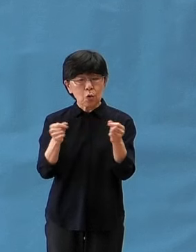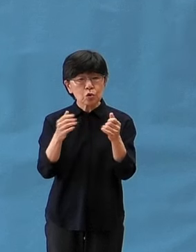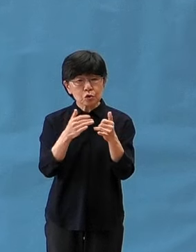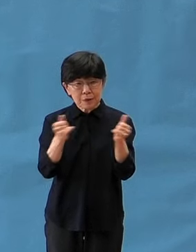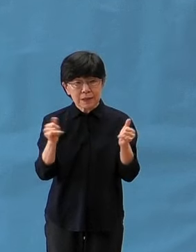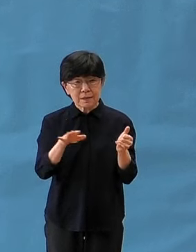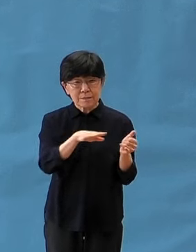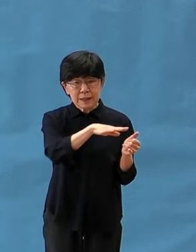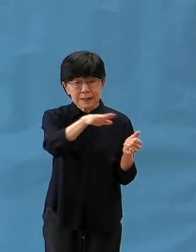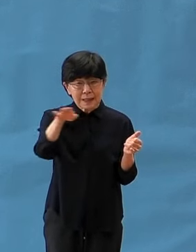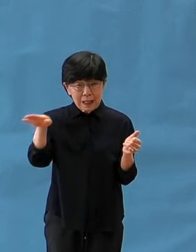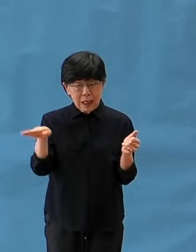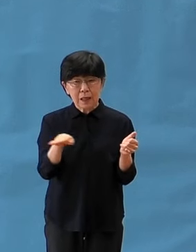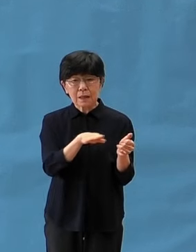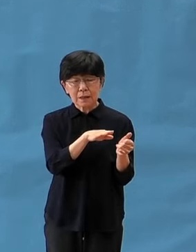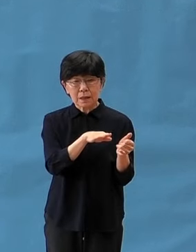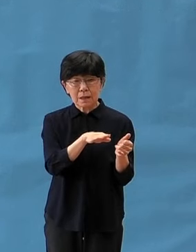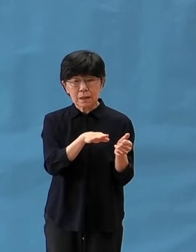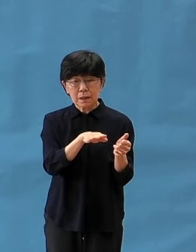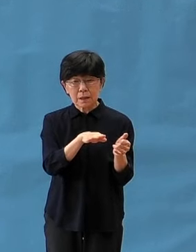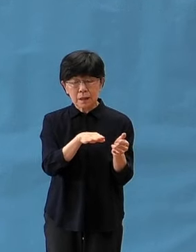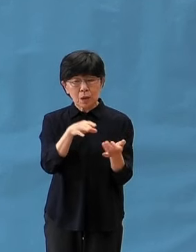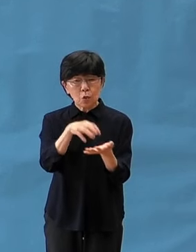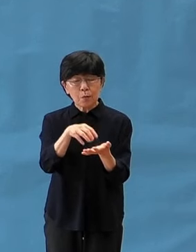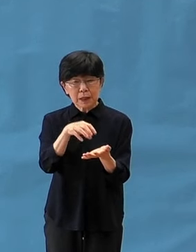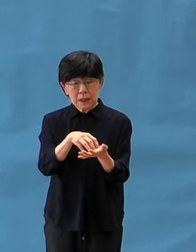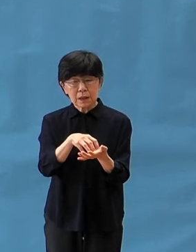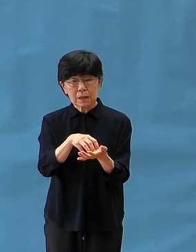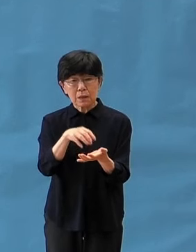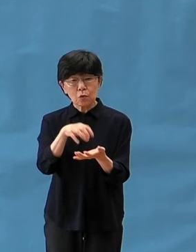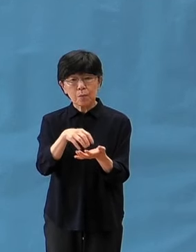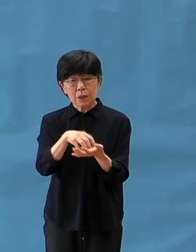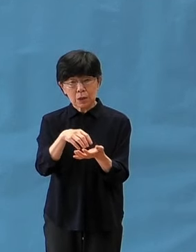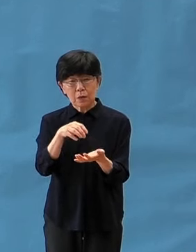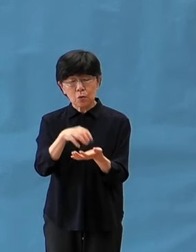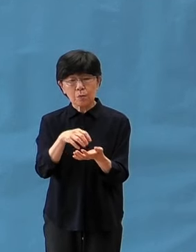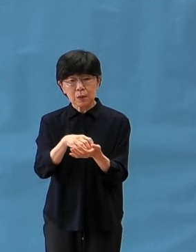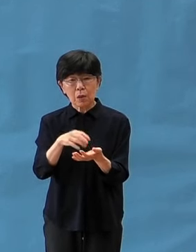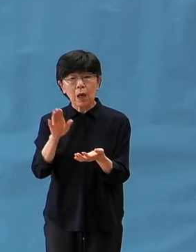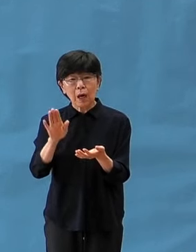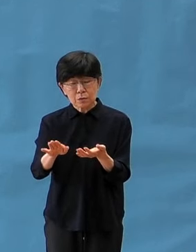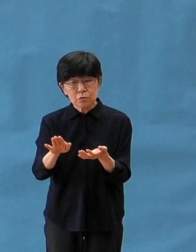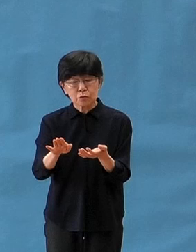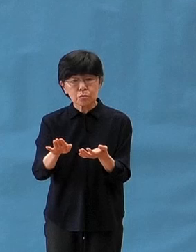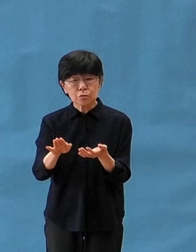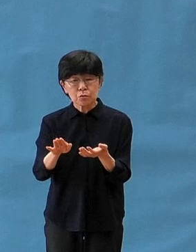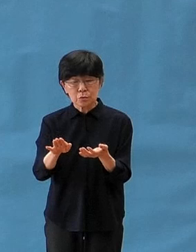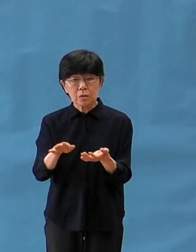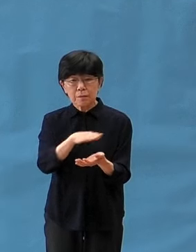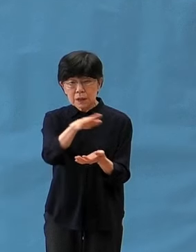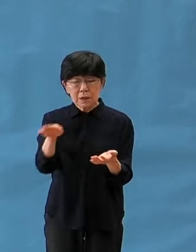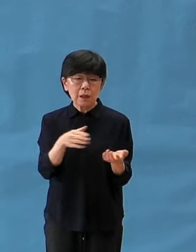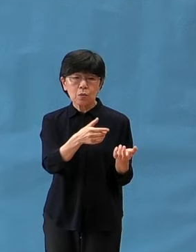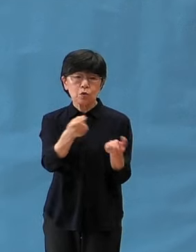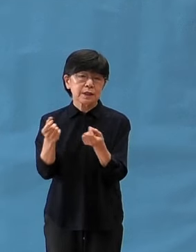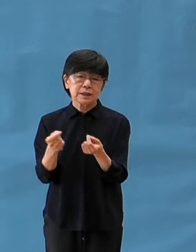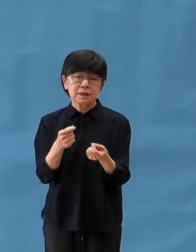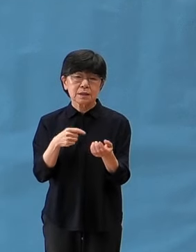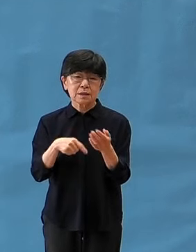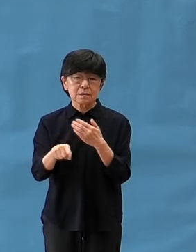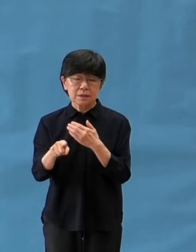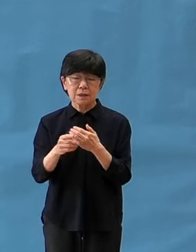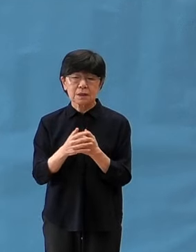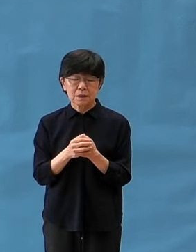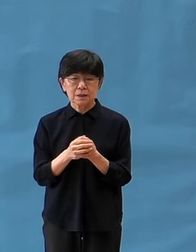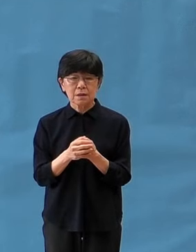みんながその排出者の立場にあるってことですよ。電気利用してるっ